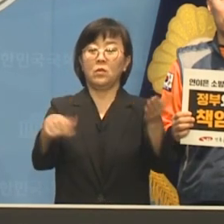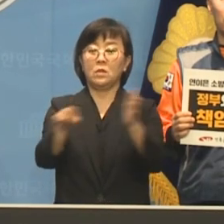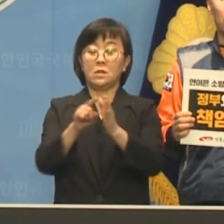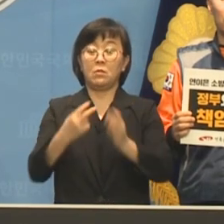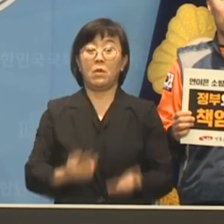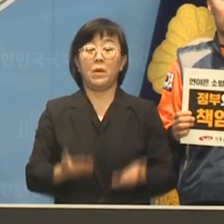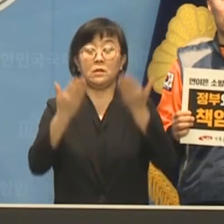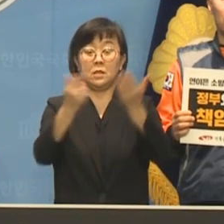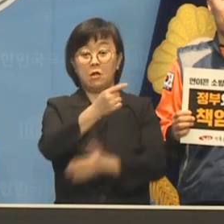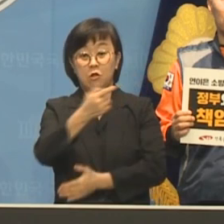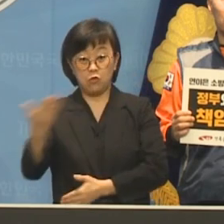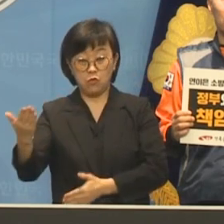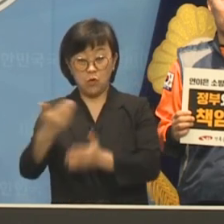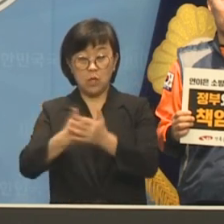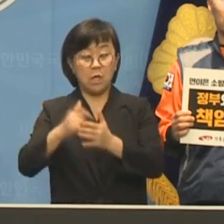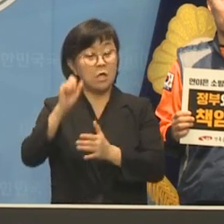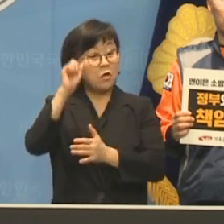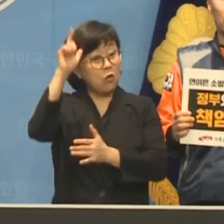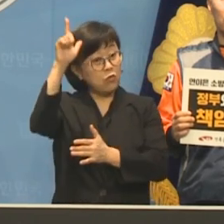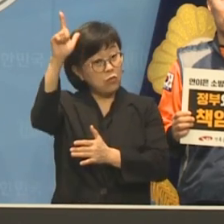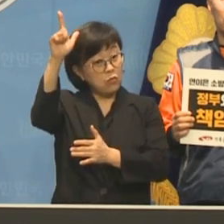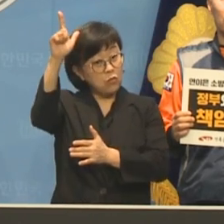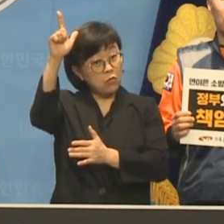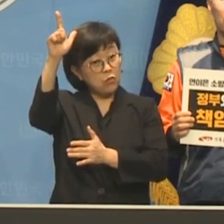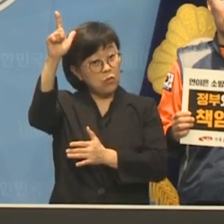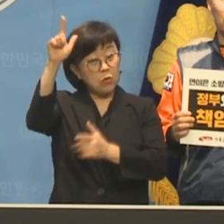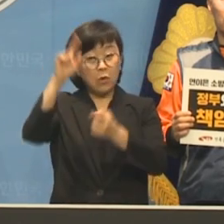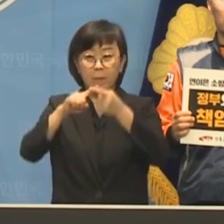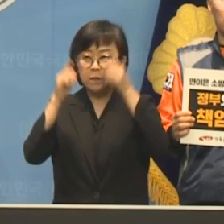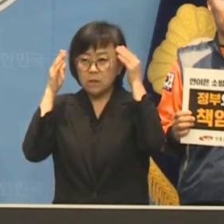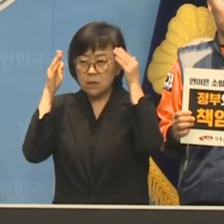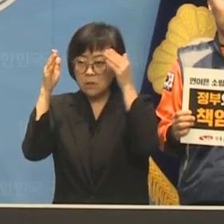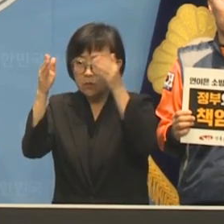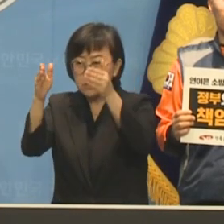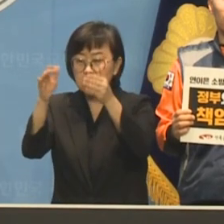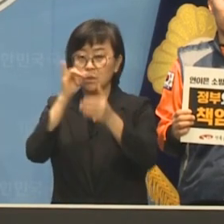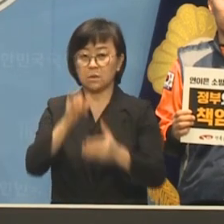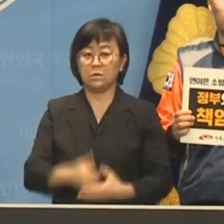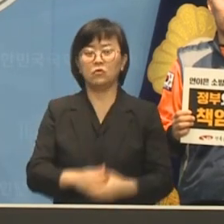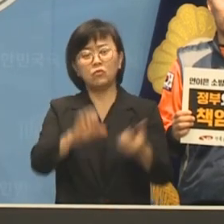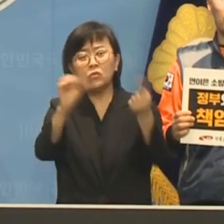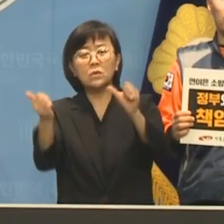바친 소방관의 영웅적인 면모에만 주목하곤 합니다.